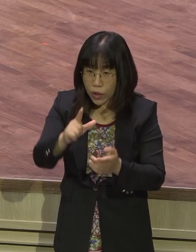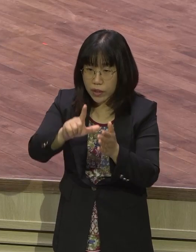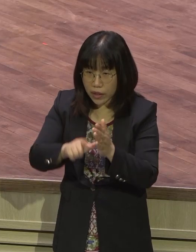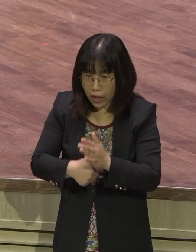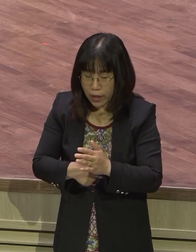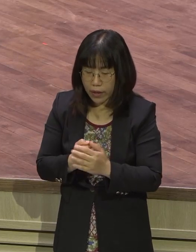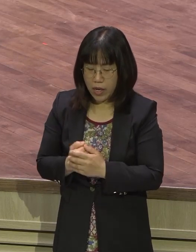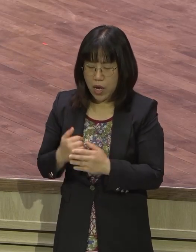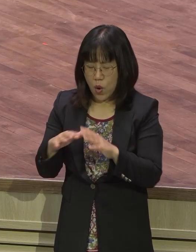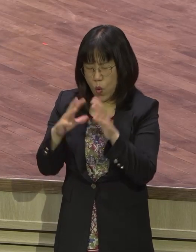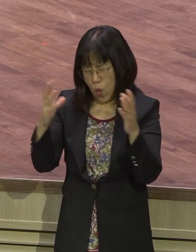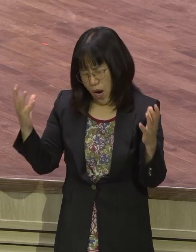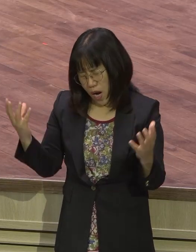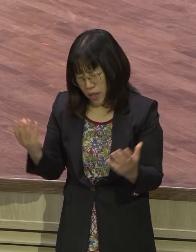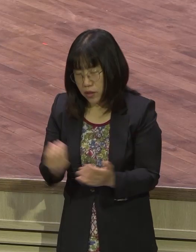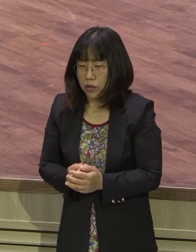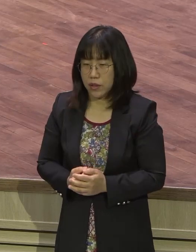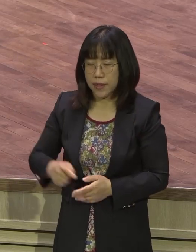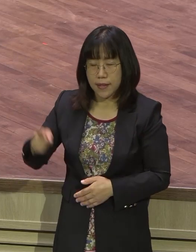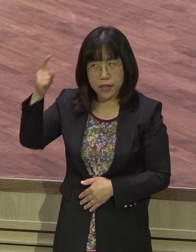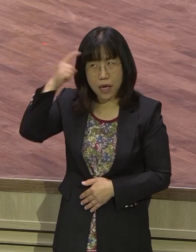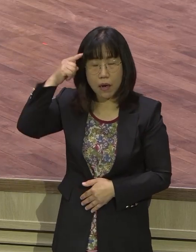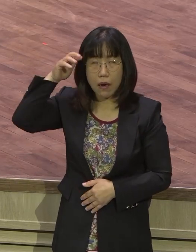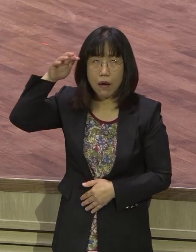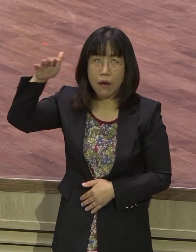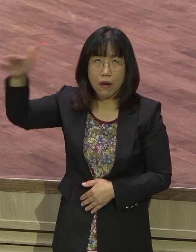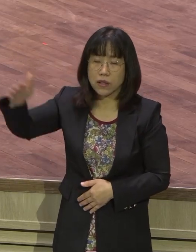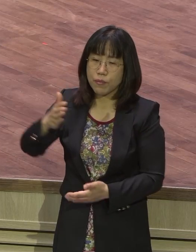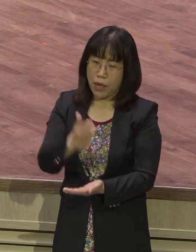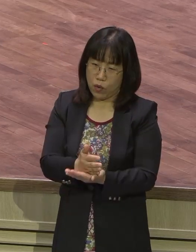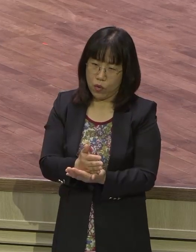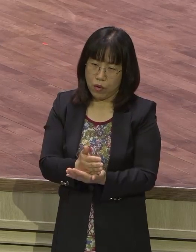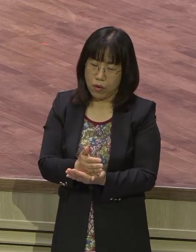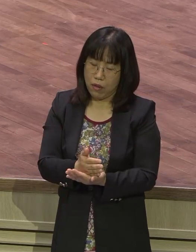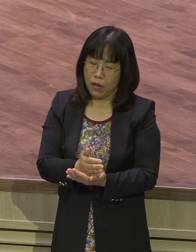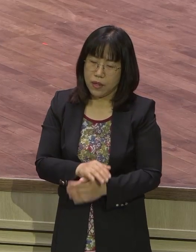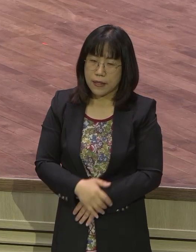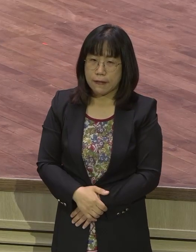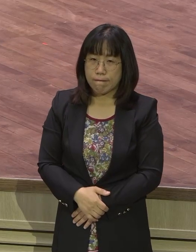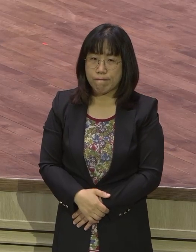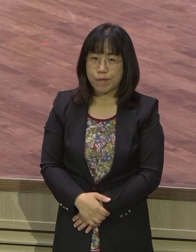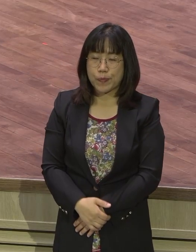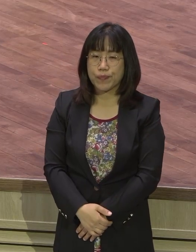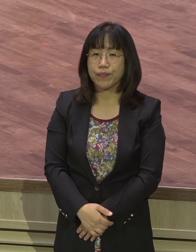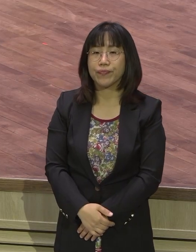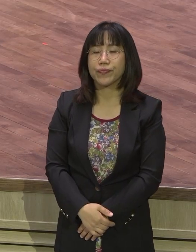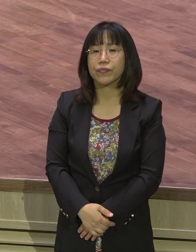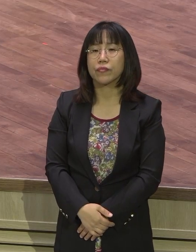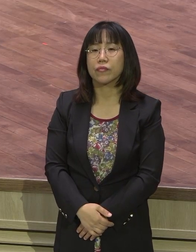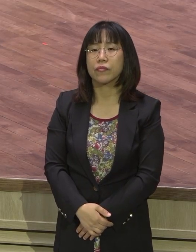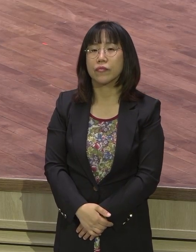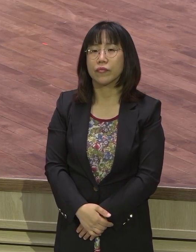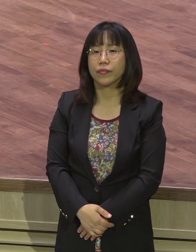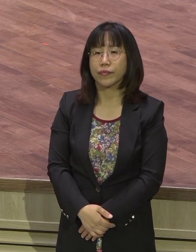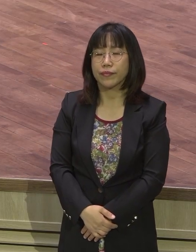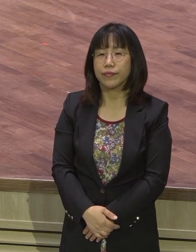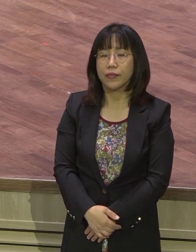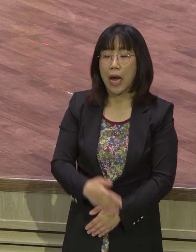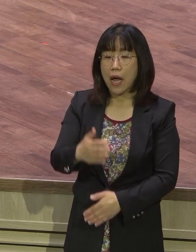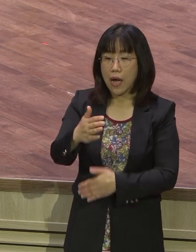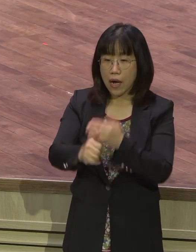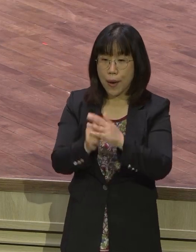예배들로 와서 잡생거하고 딴 생거하고 길가 돌짝발 가시밭이에요 하나도